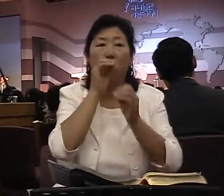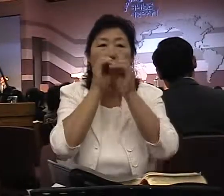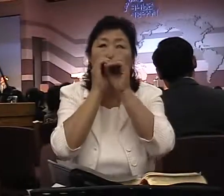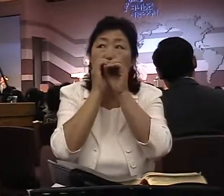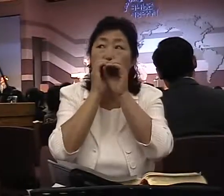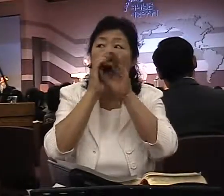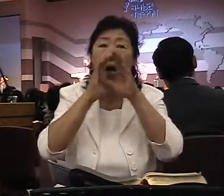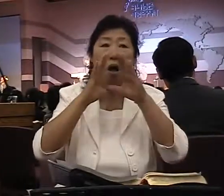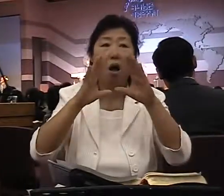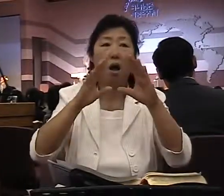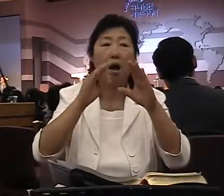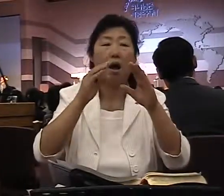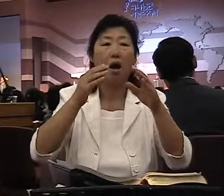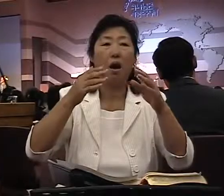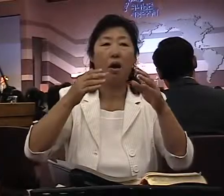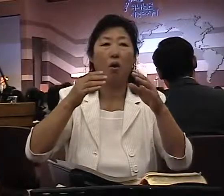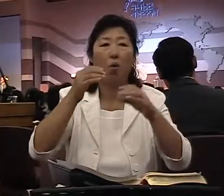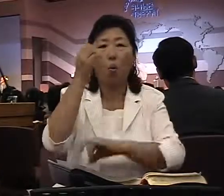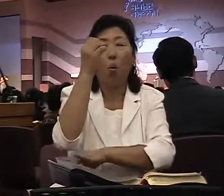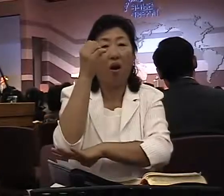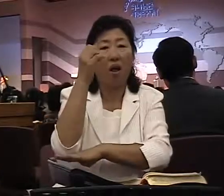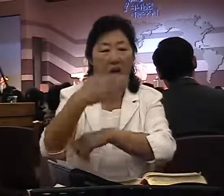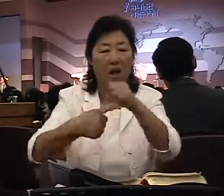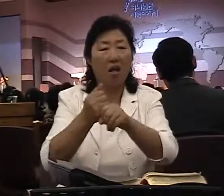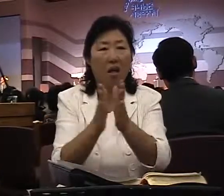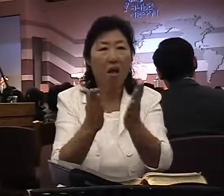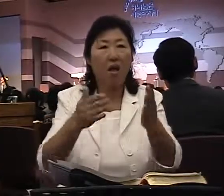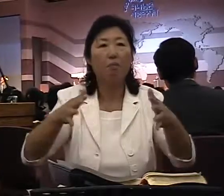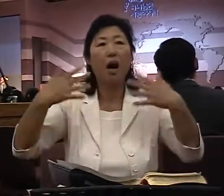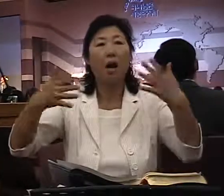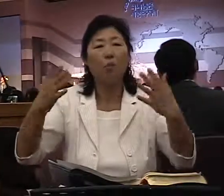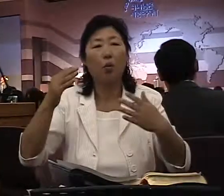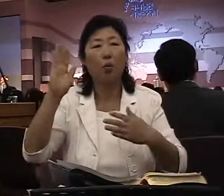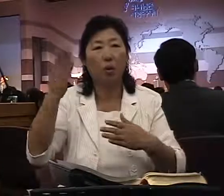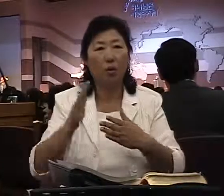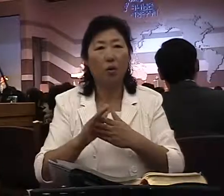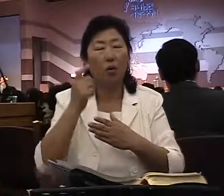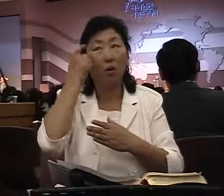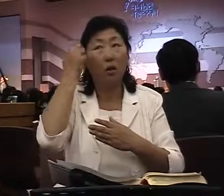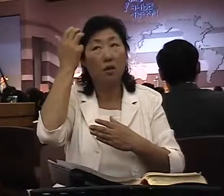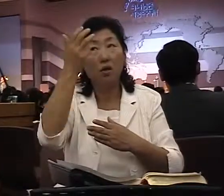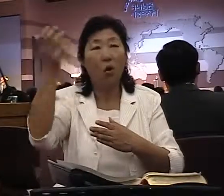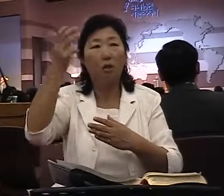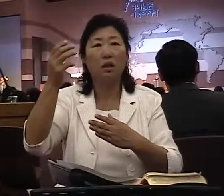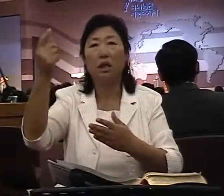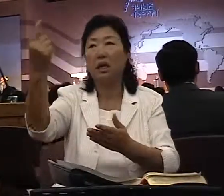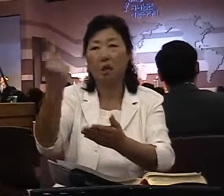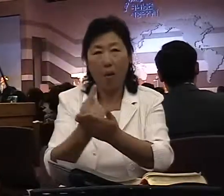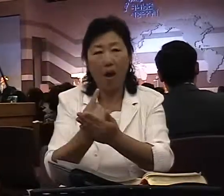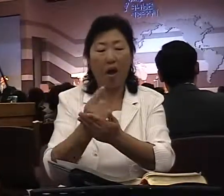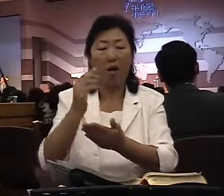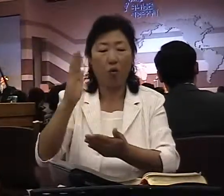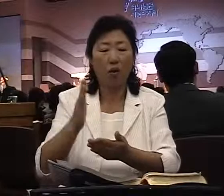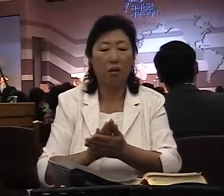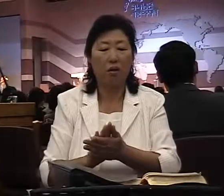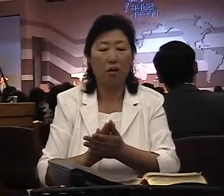보니까 바람도 되고 성령도 됩니다. 하나님의 성령이 임하여진다는 겁니다. 하나님의 성령이